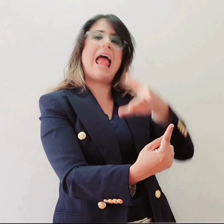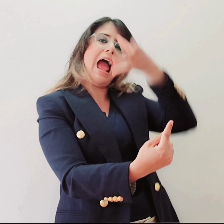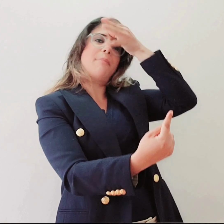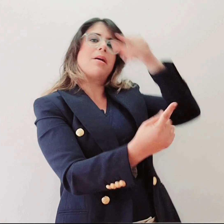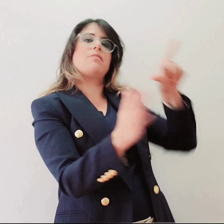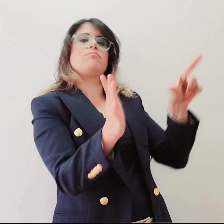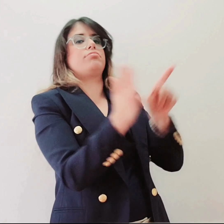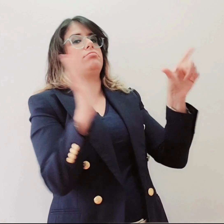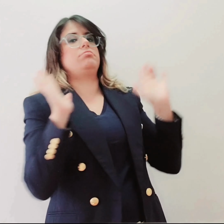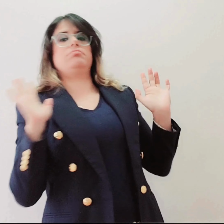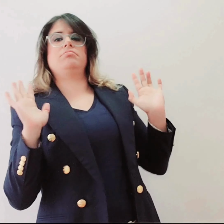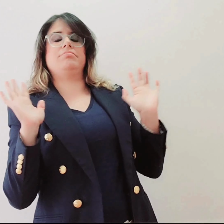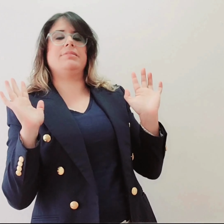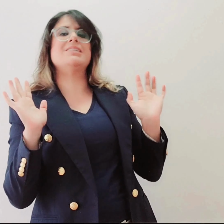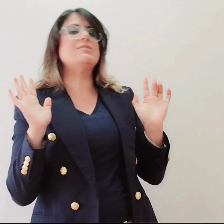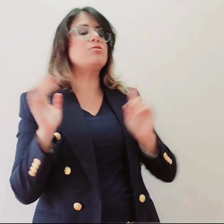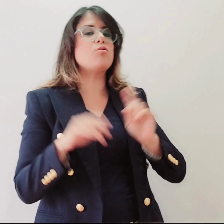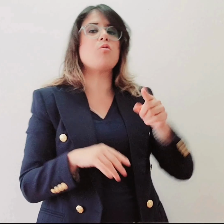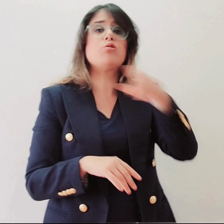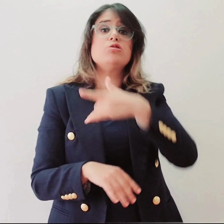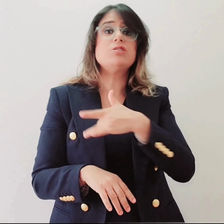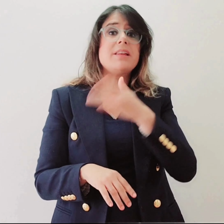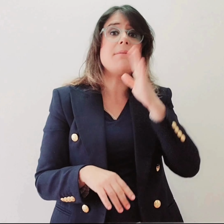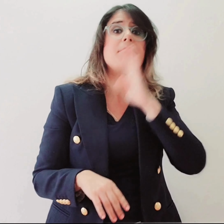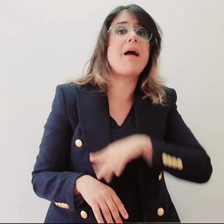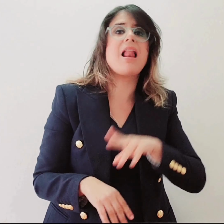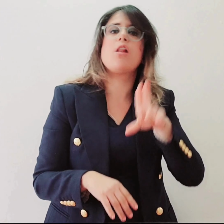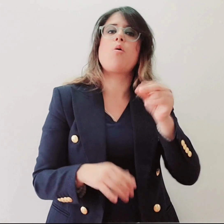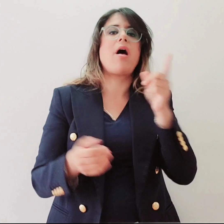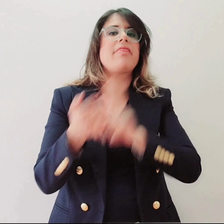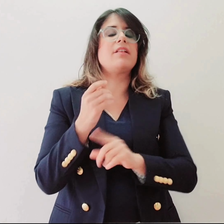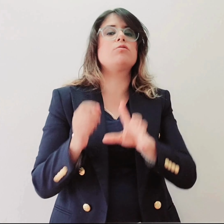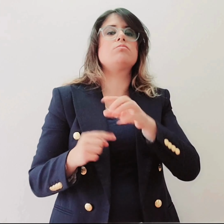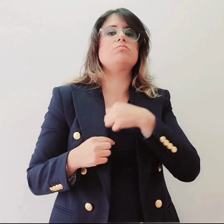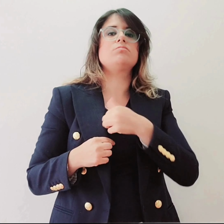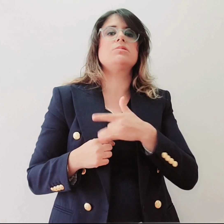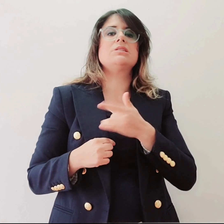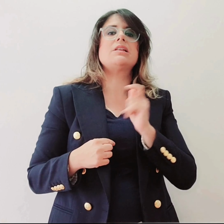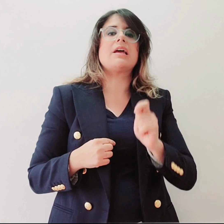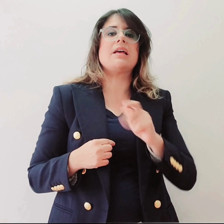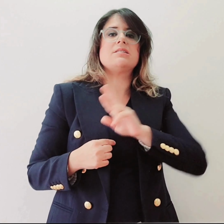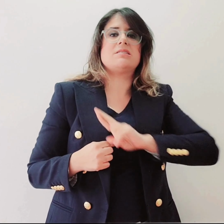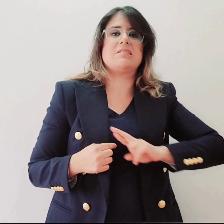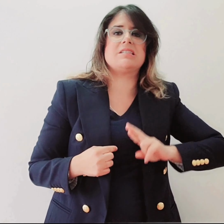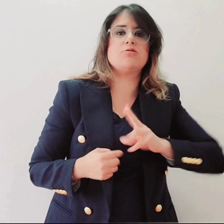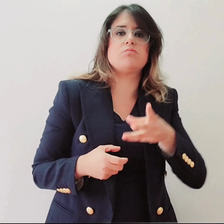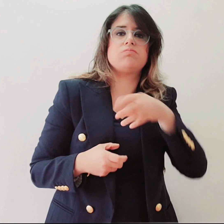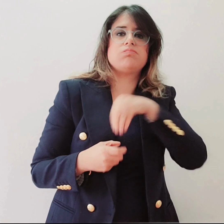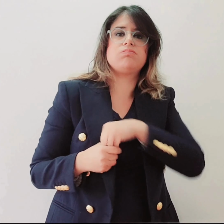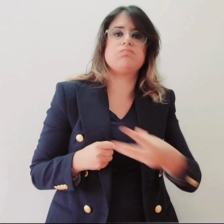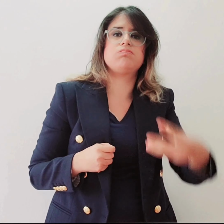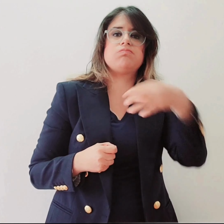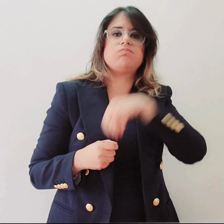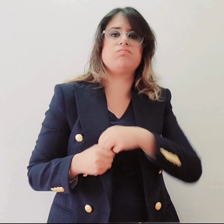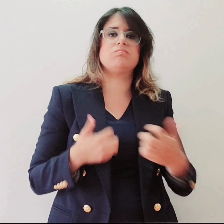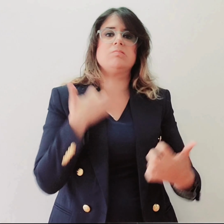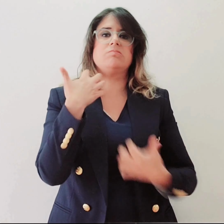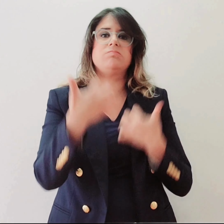lección. Y en realidad no aprendemos sintiéndonos mal. Generamos un montón de sentimientos, de resentimiento, de enojo, de frustración.